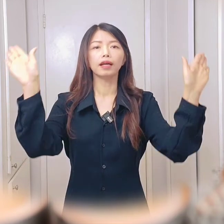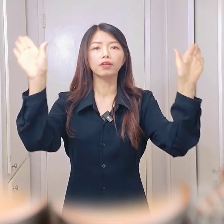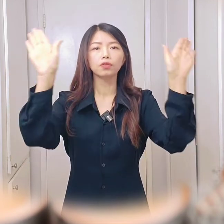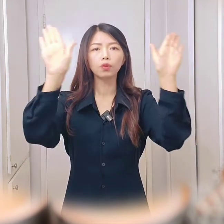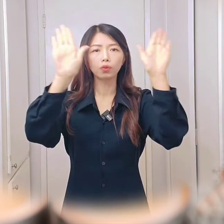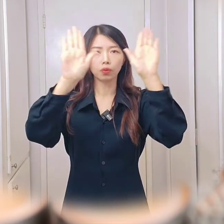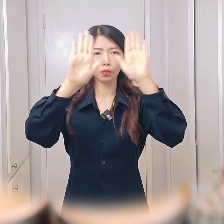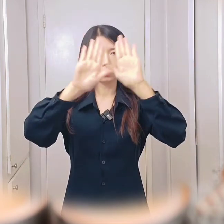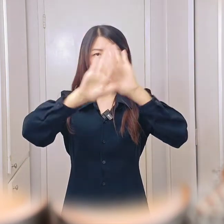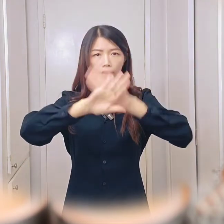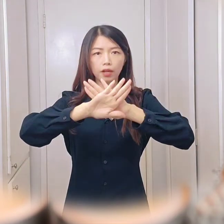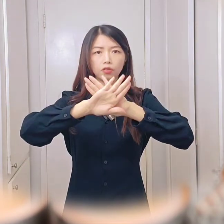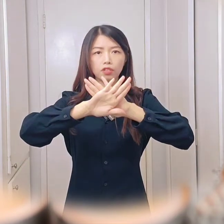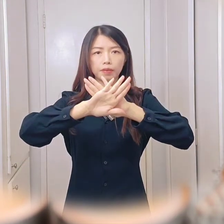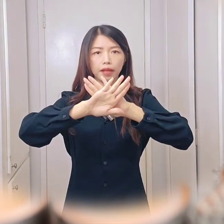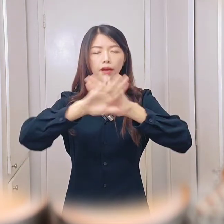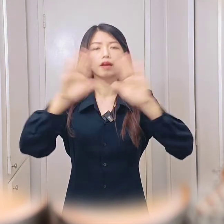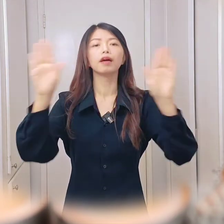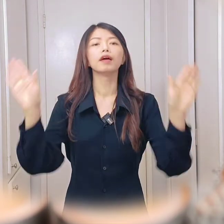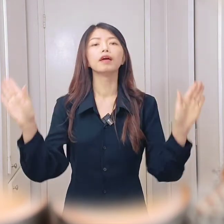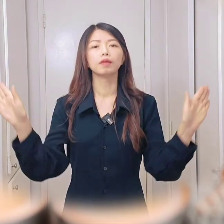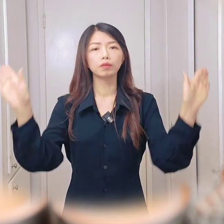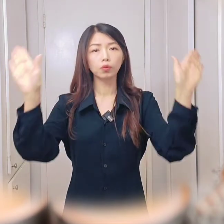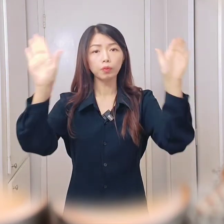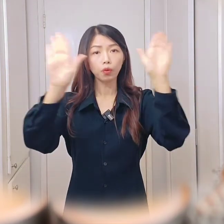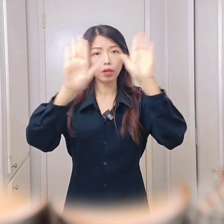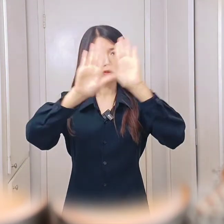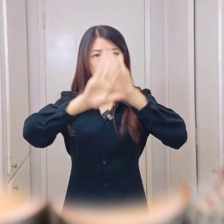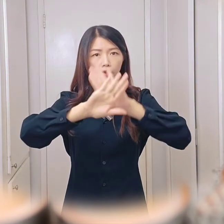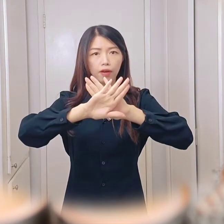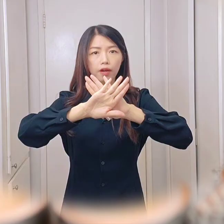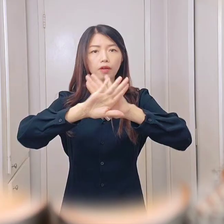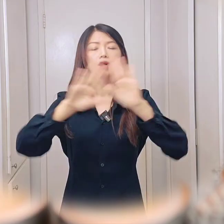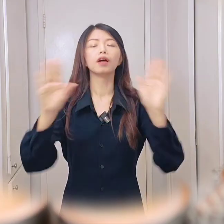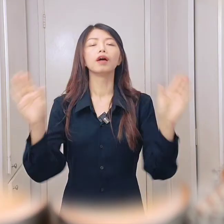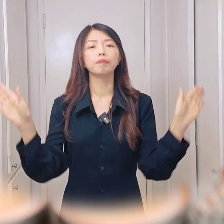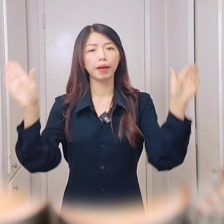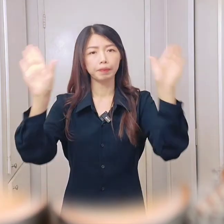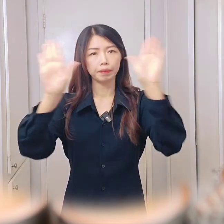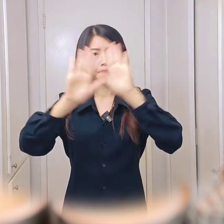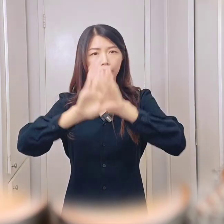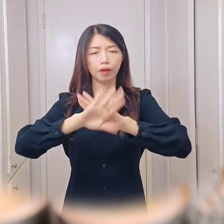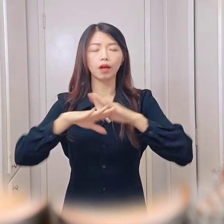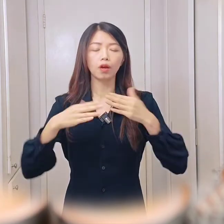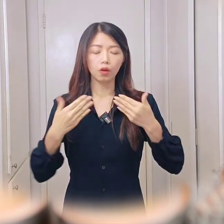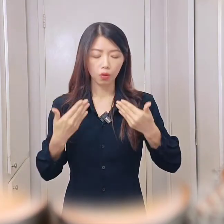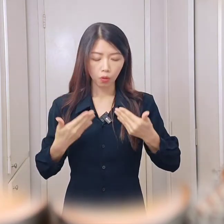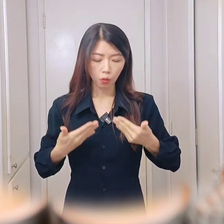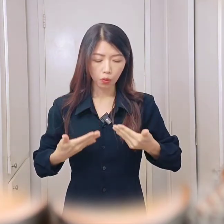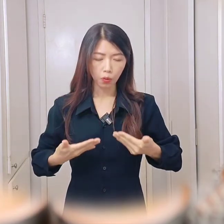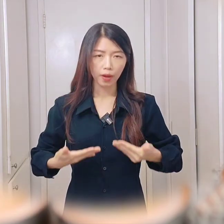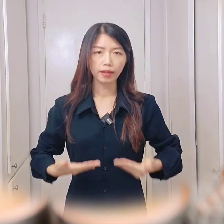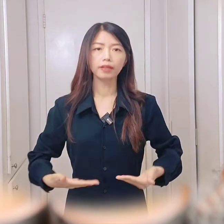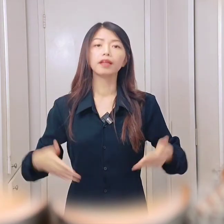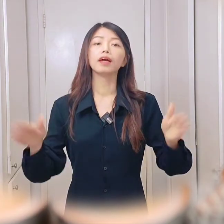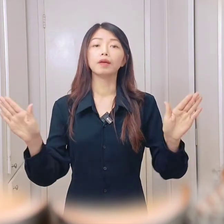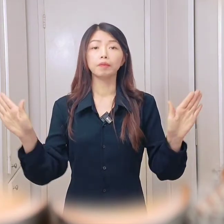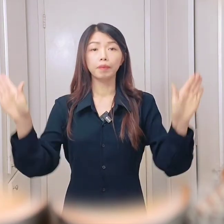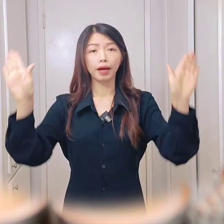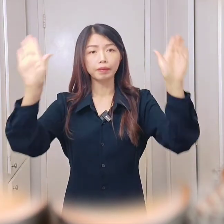상태에서 안쪽으로 가려주시면 돼요. 손을 포개해 주시는 거예요. 밤.